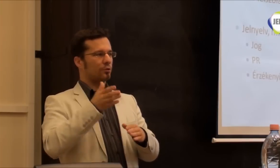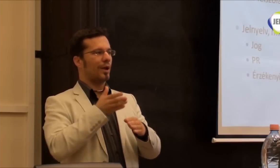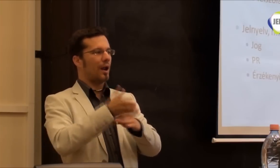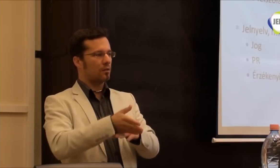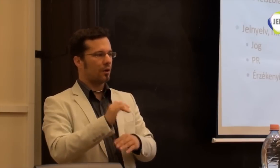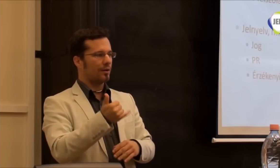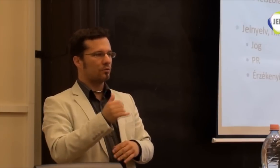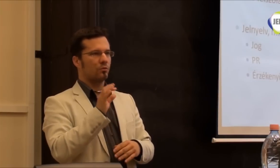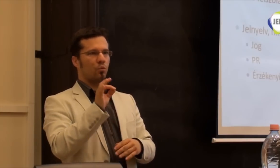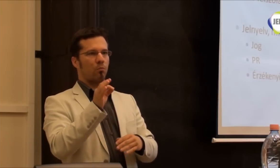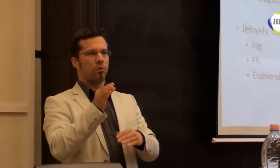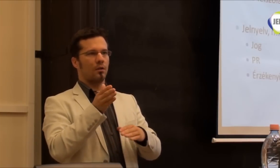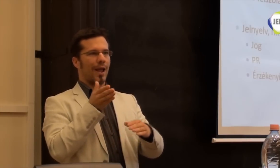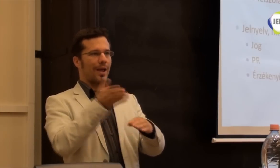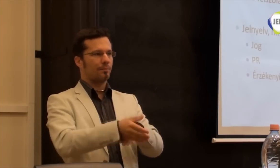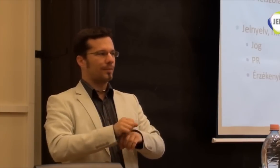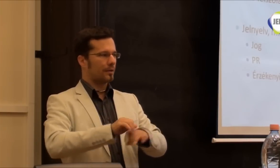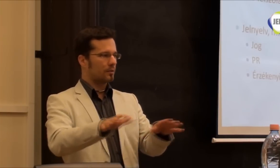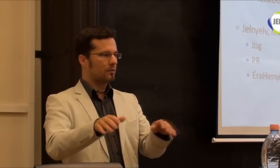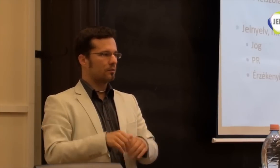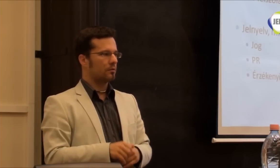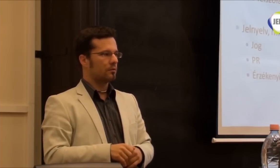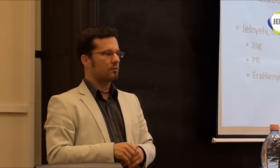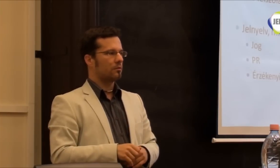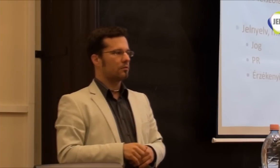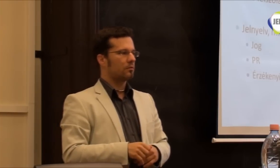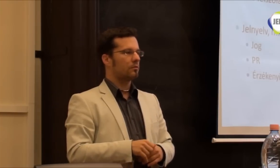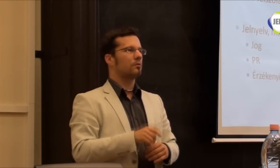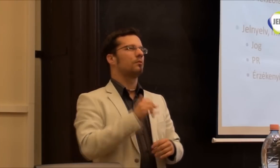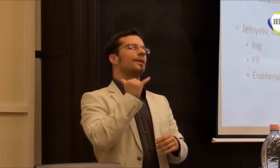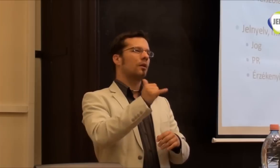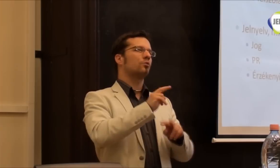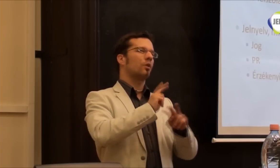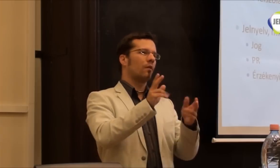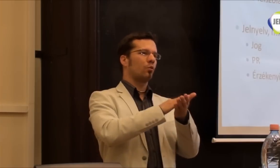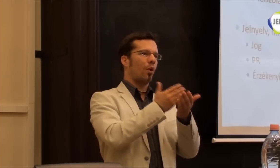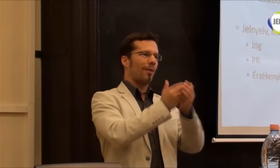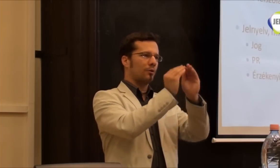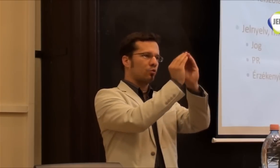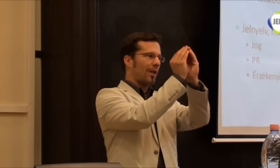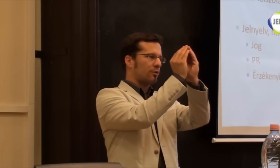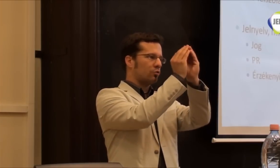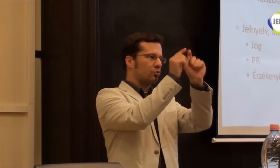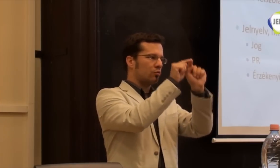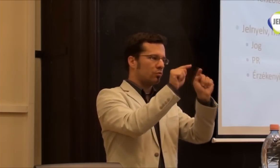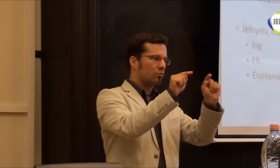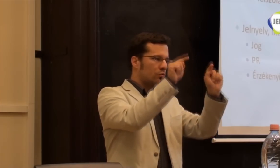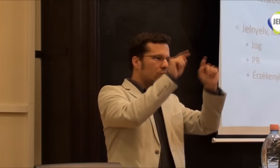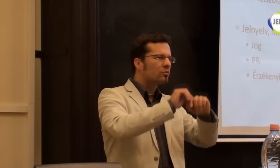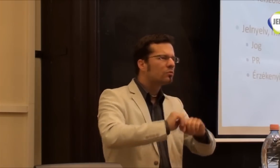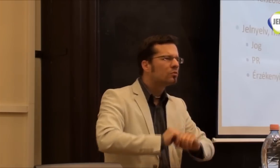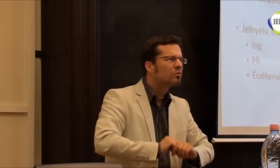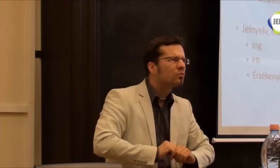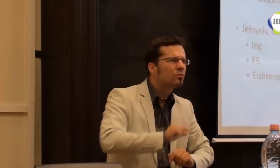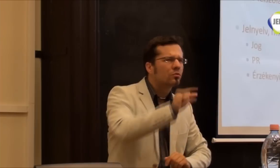ugye a parlamenti közvetítések által is jobban átmegy ez az üzenet az emberek felé. Ugye van a tolmács,